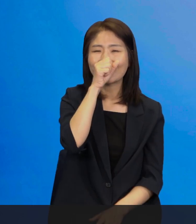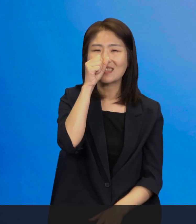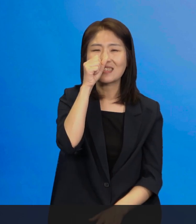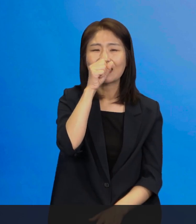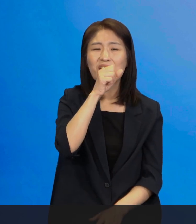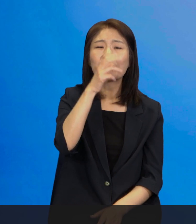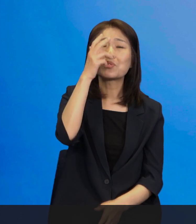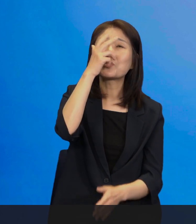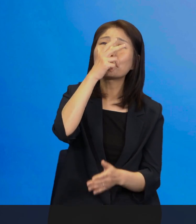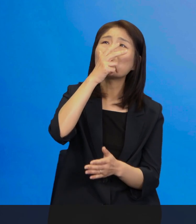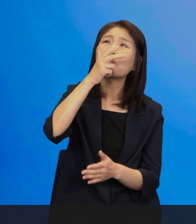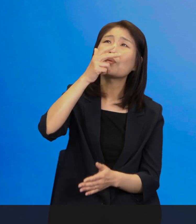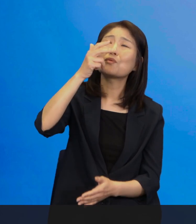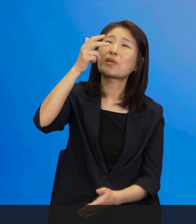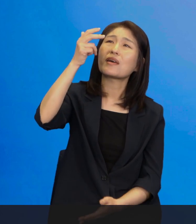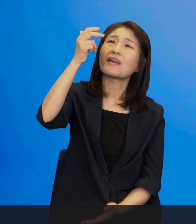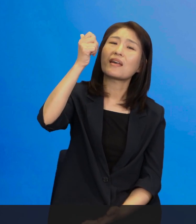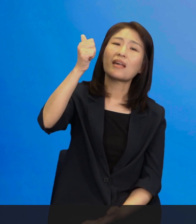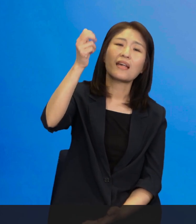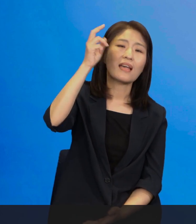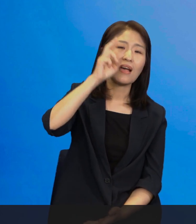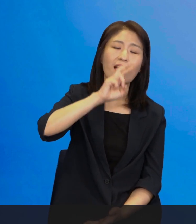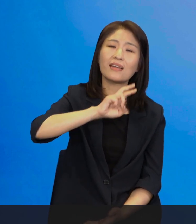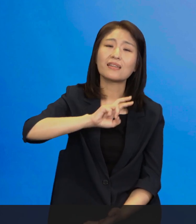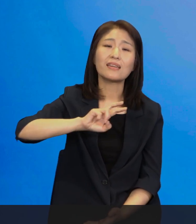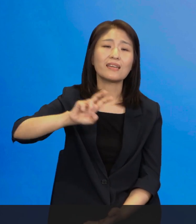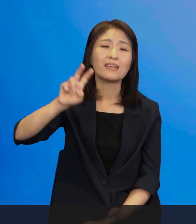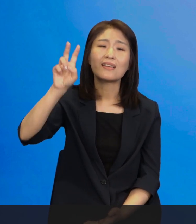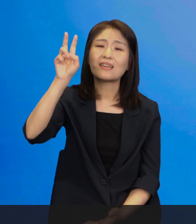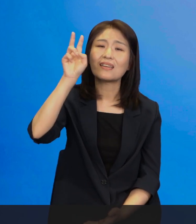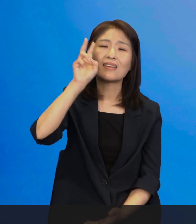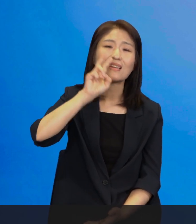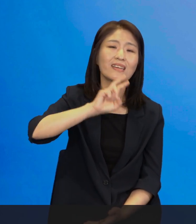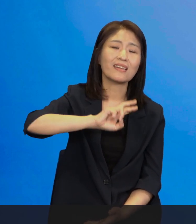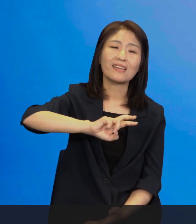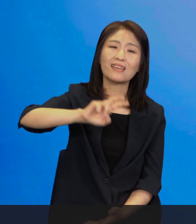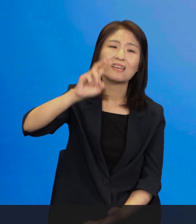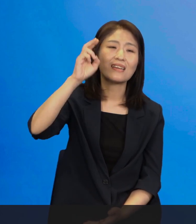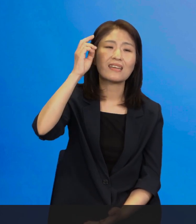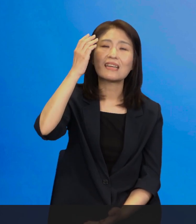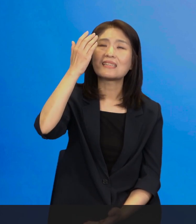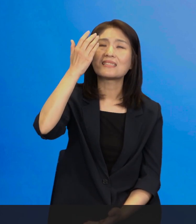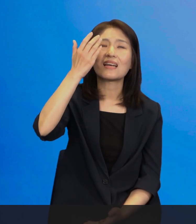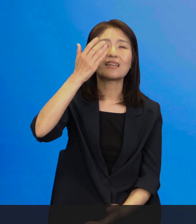선하신 주를 노래하네.